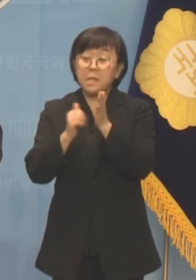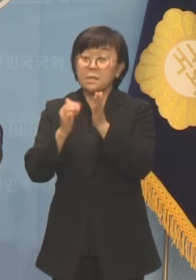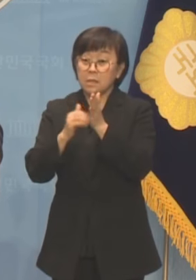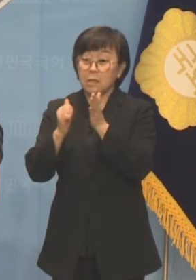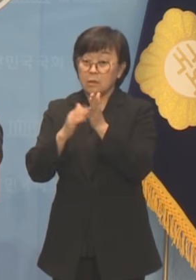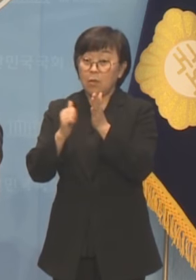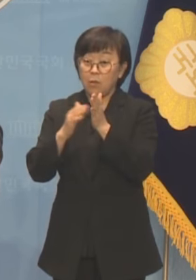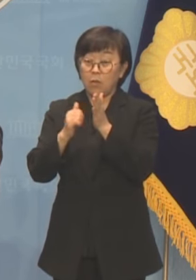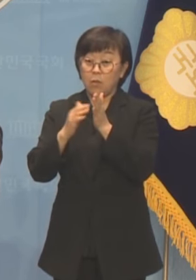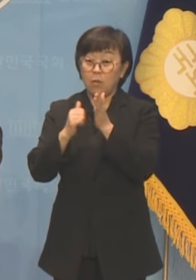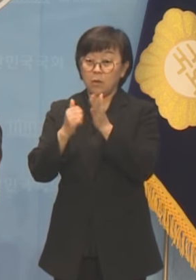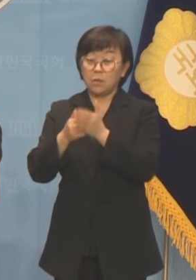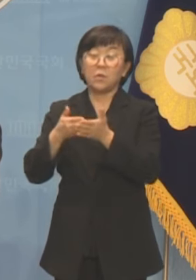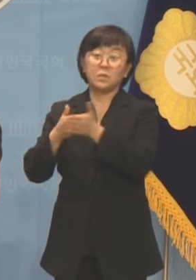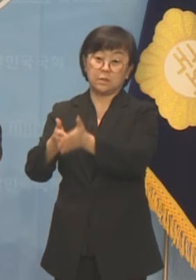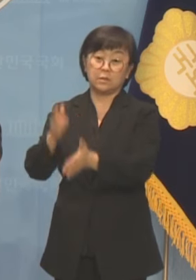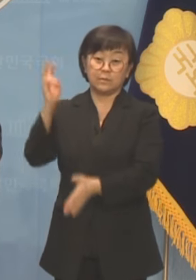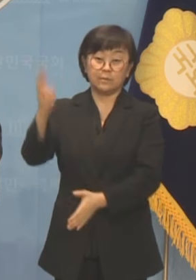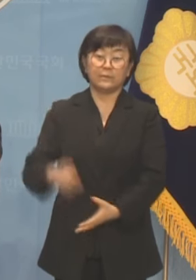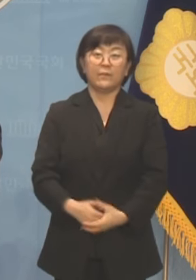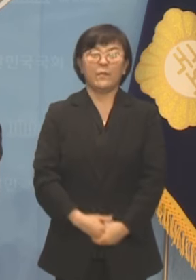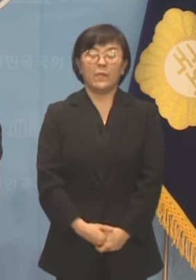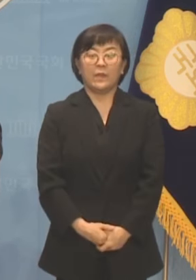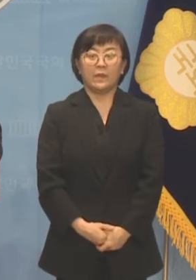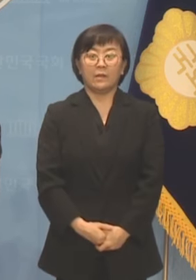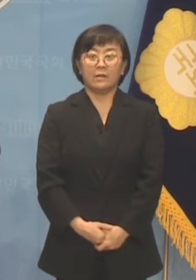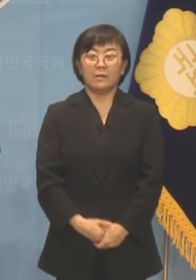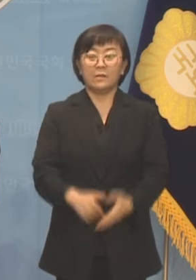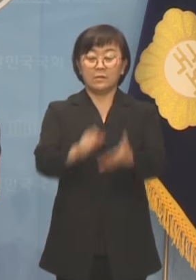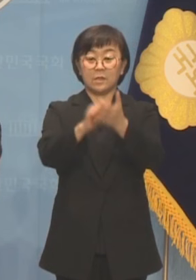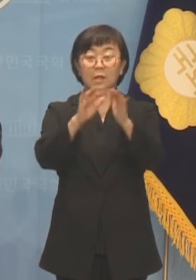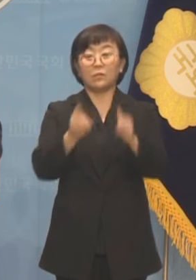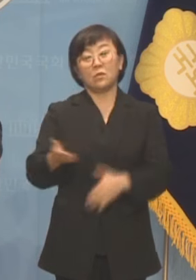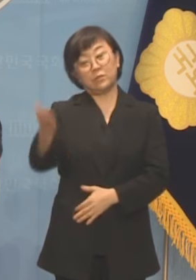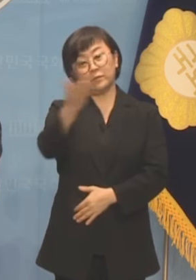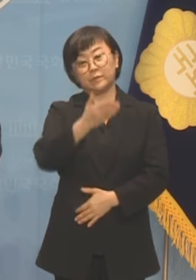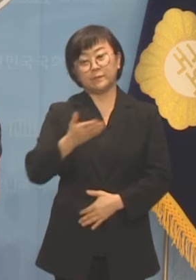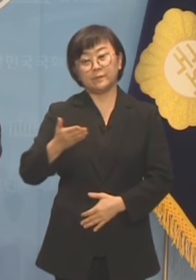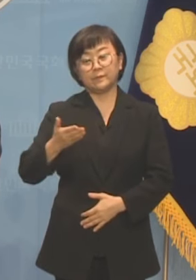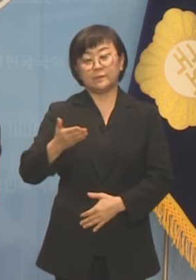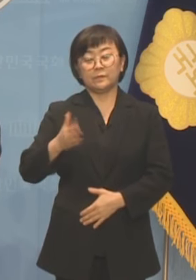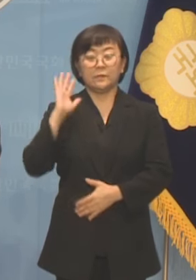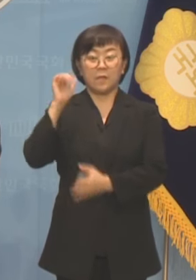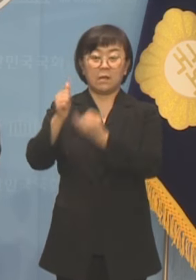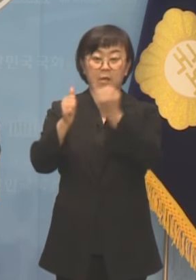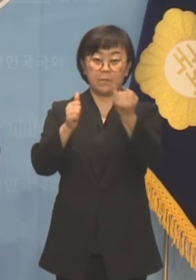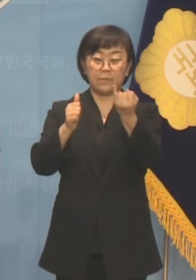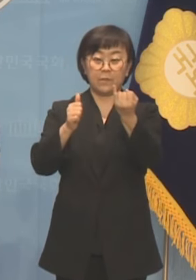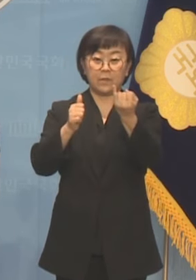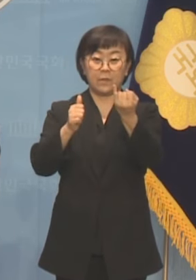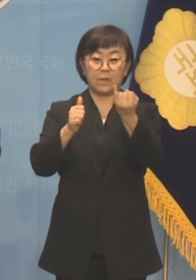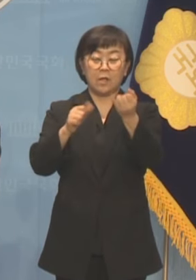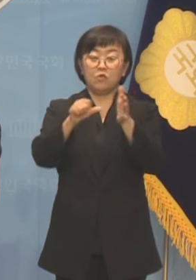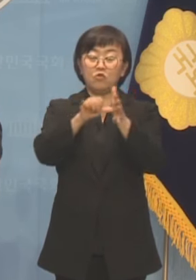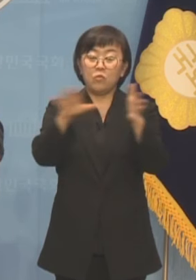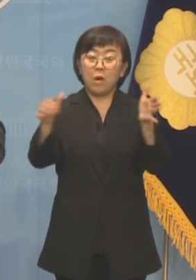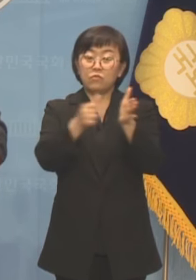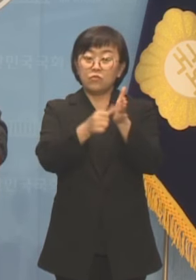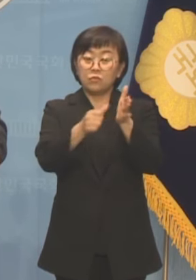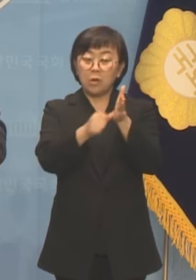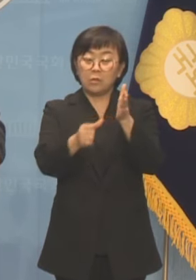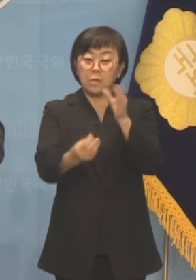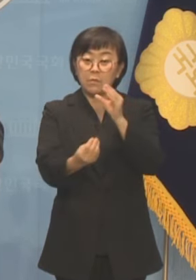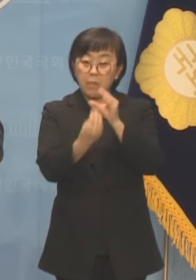아마 어 요청한 모양입니다 기 기자님들께서 김건희 씨 명품 수수